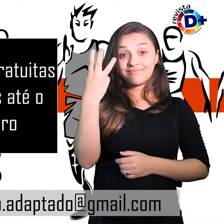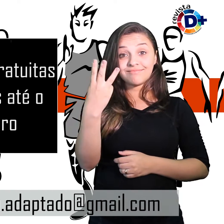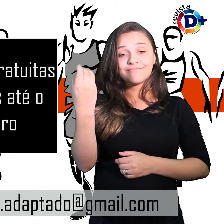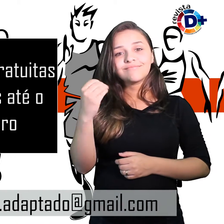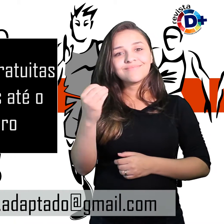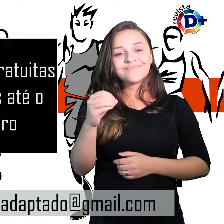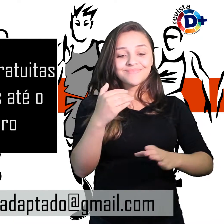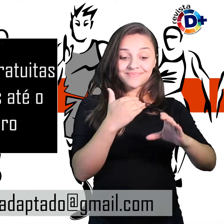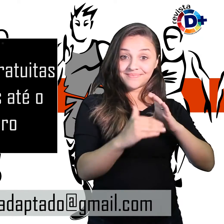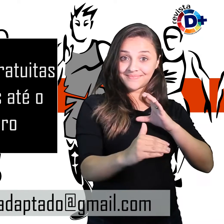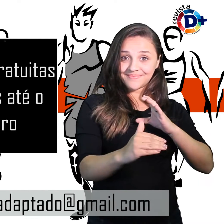e-mail